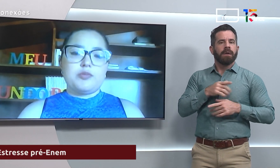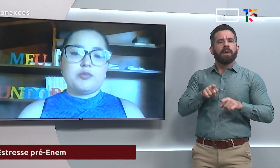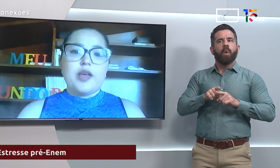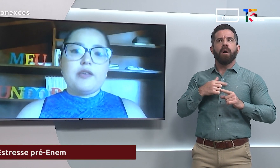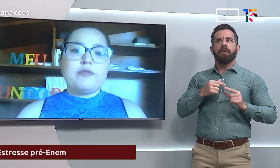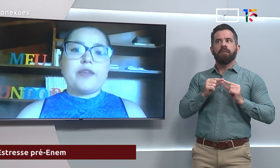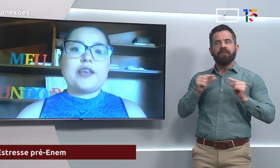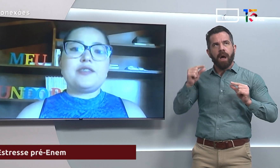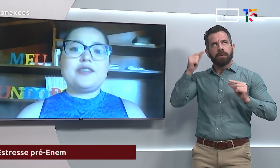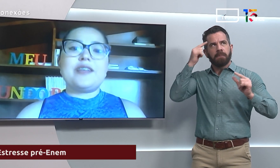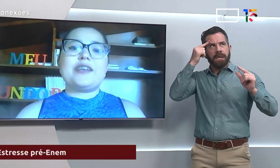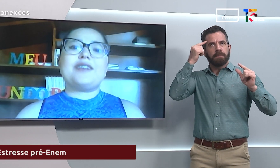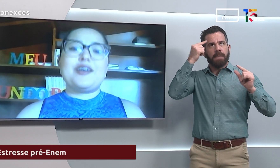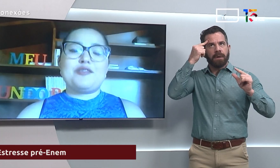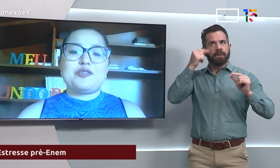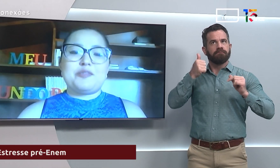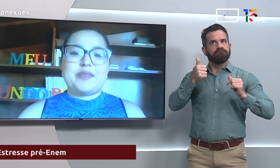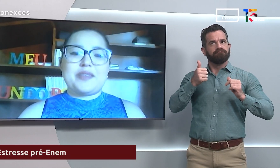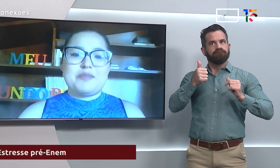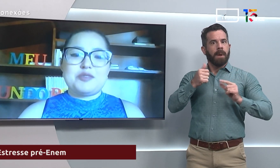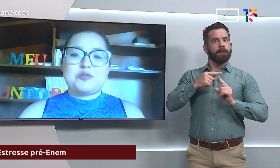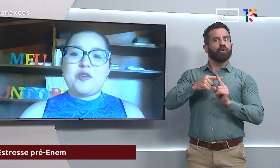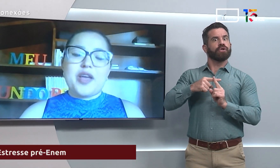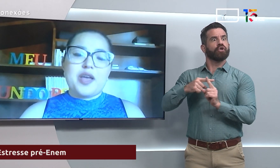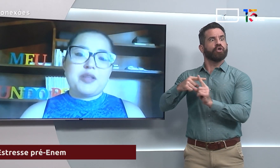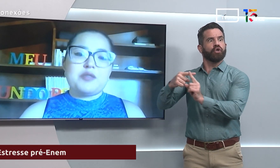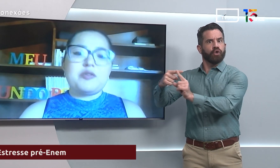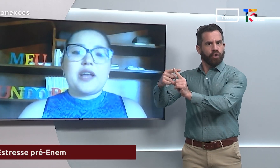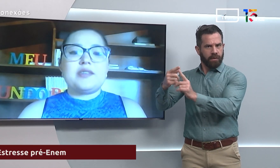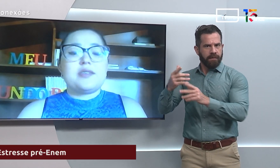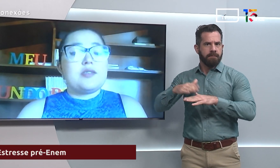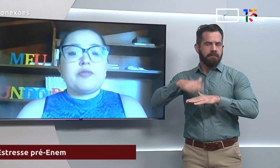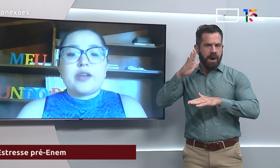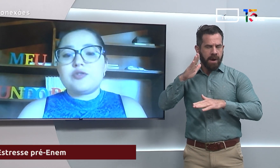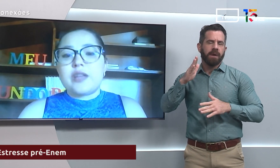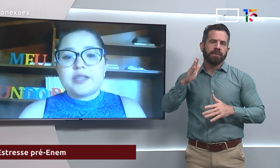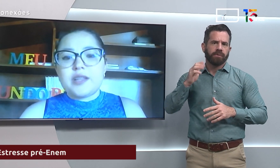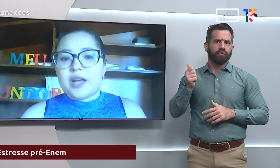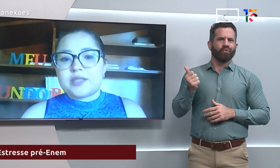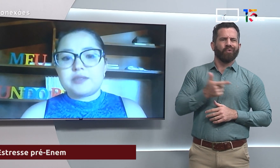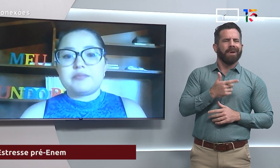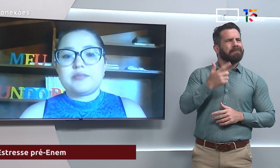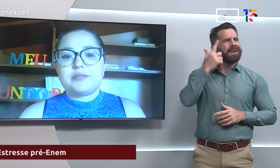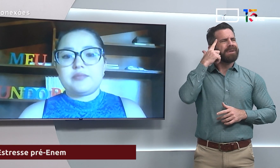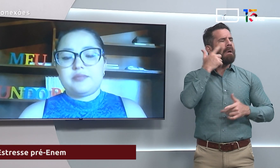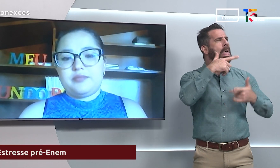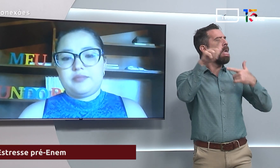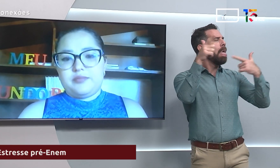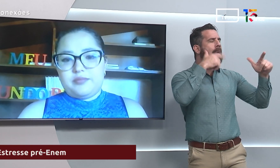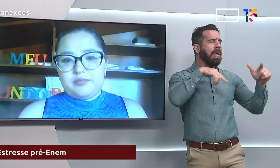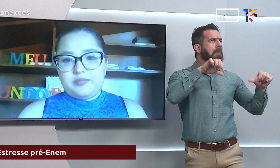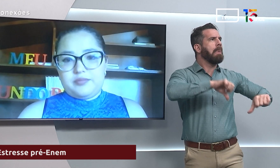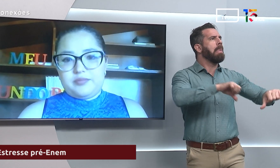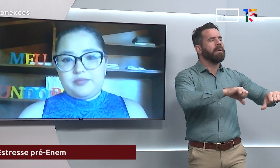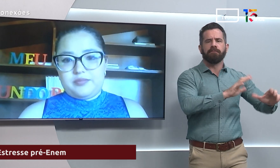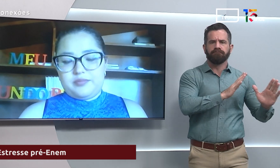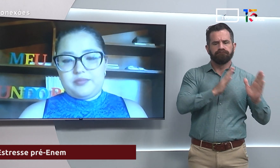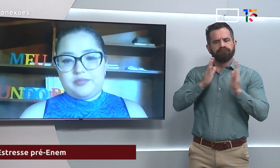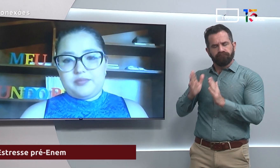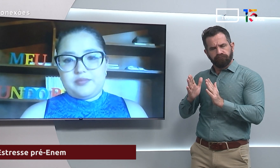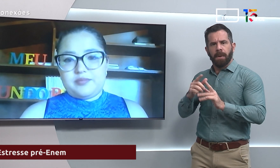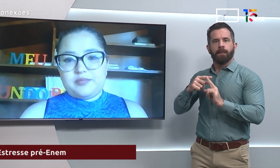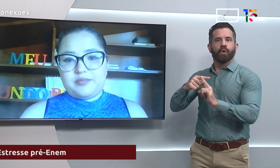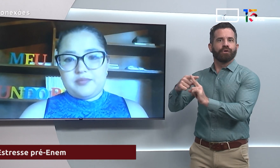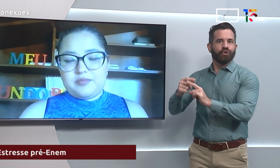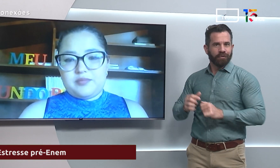afirmação, em vez de deixar nossos pensamentos correr para lugares que não vai ajudar em nada. Uhum. Bom,